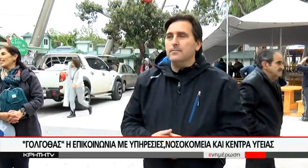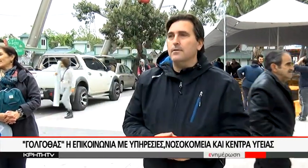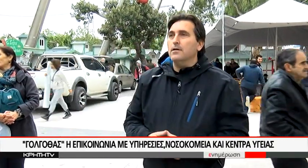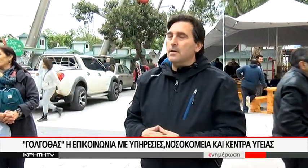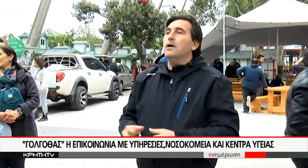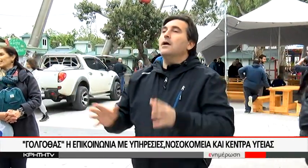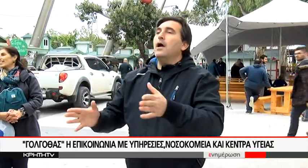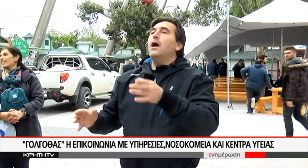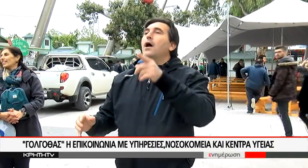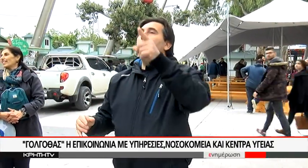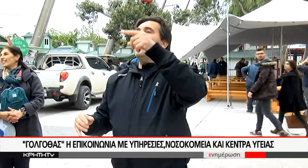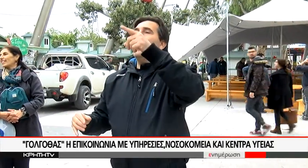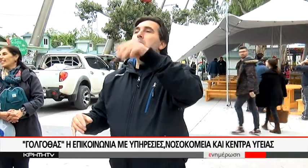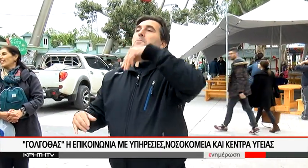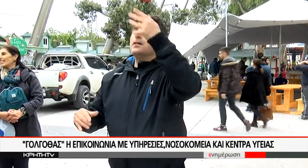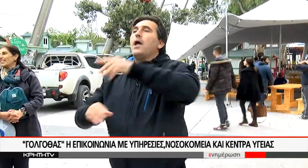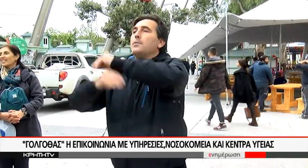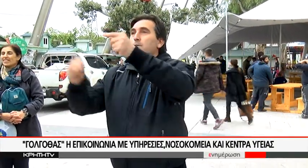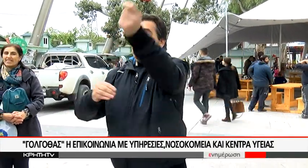στις κοινωνικές μας εκδηλώσεις, είτε στις προσωπικές μας